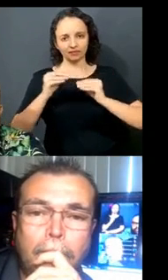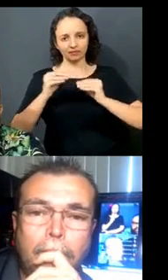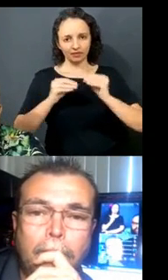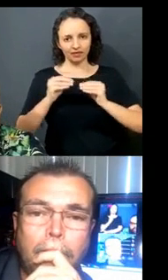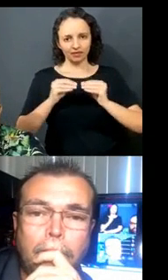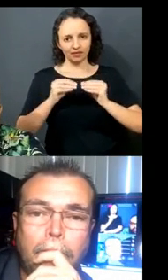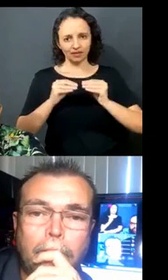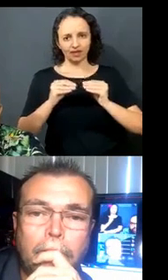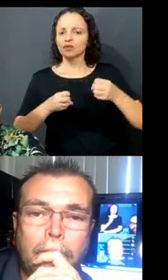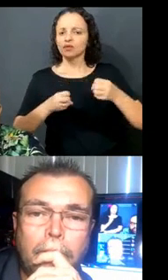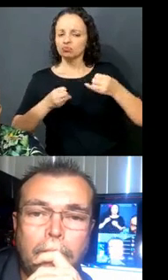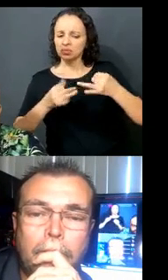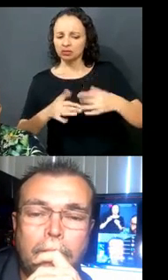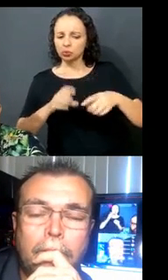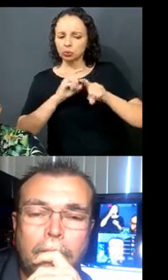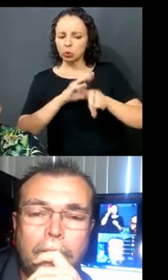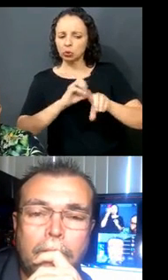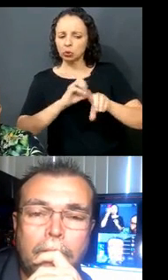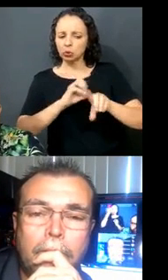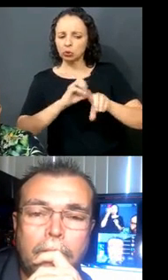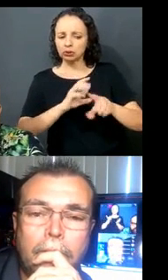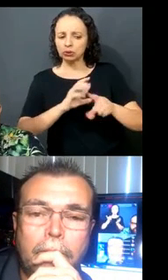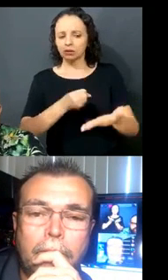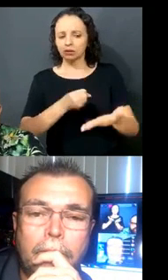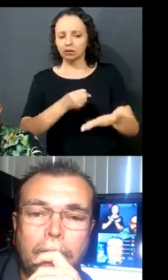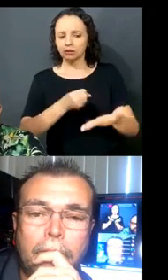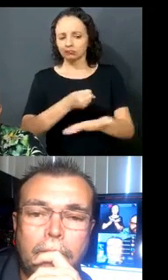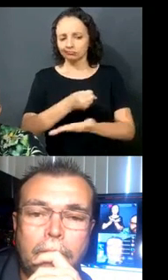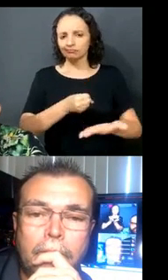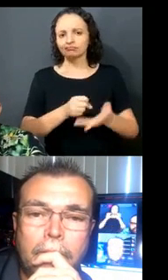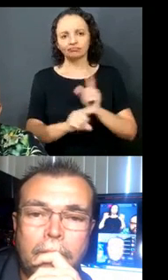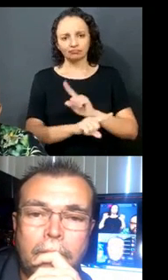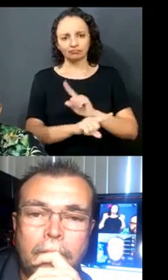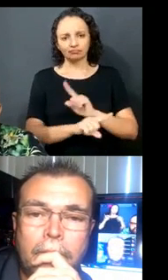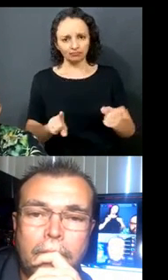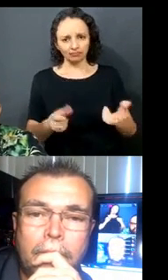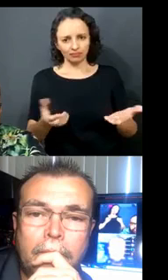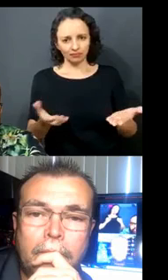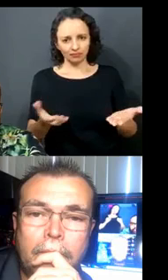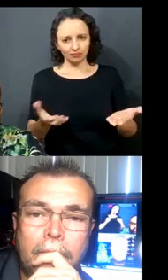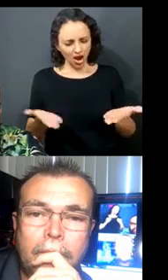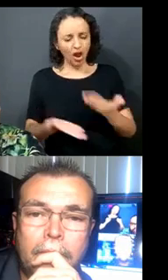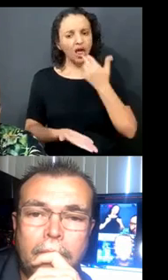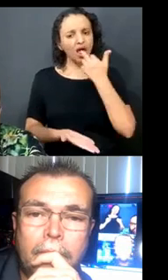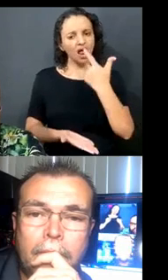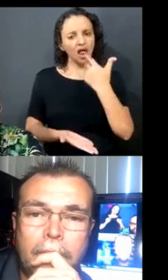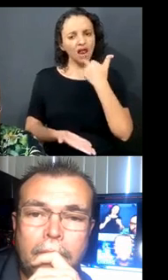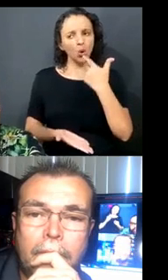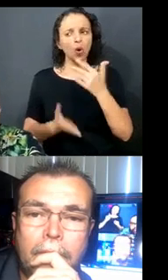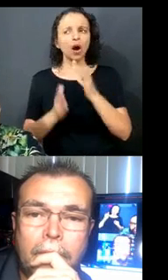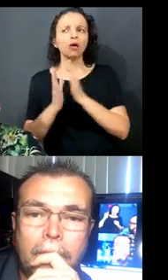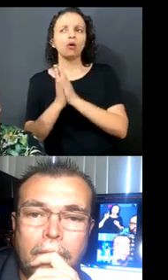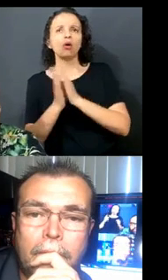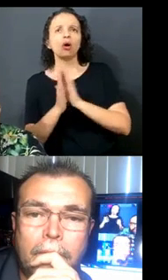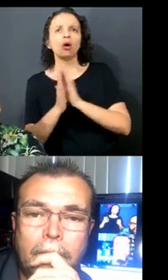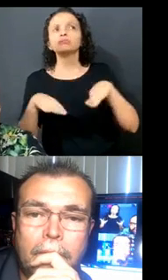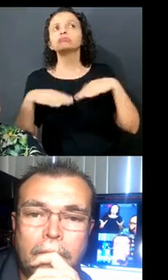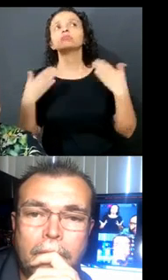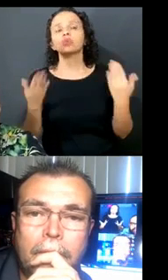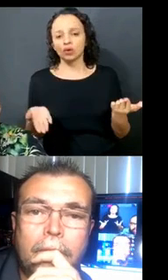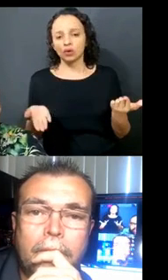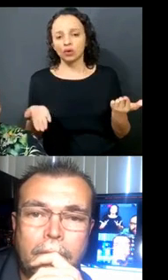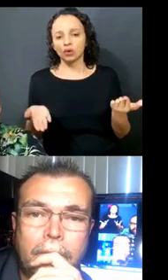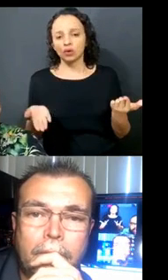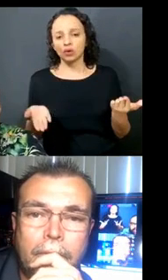com as doutrinas elementares, mas assim, qual a língua que nós devemos orar? A língua